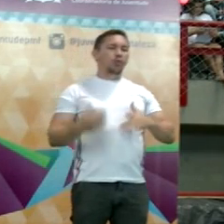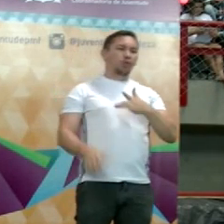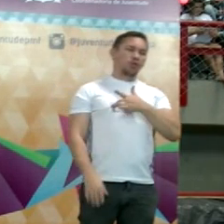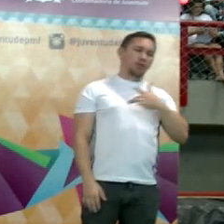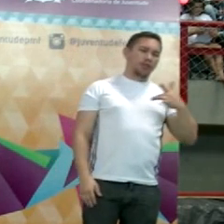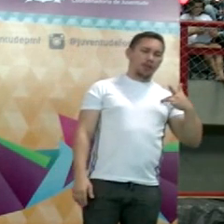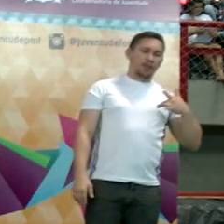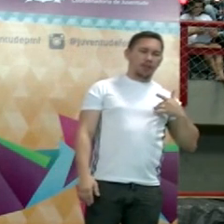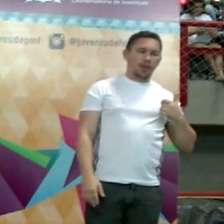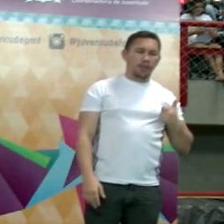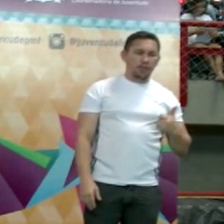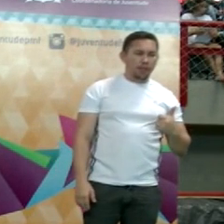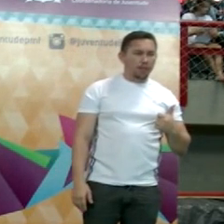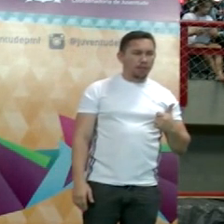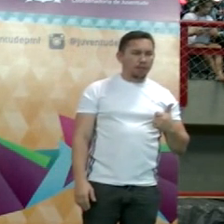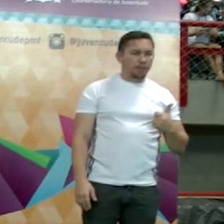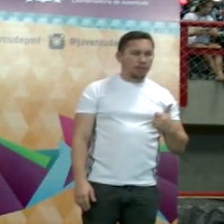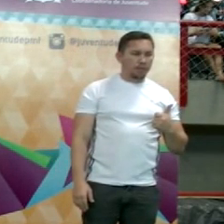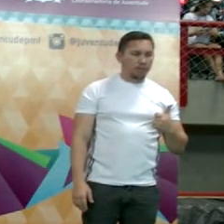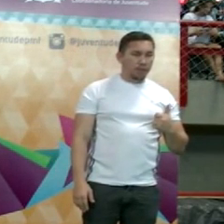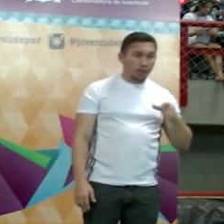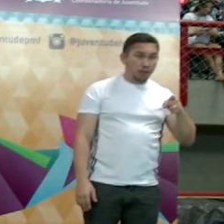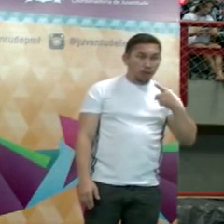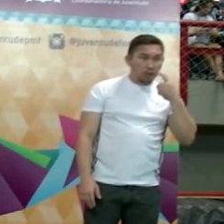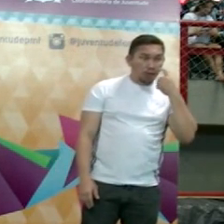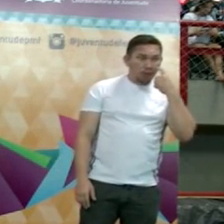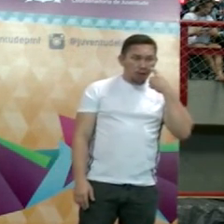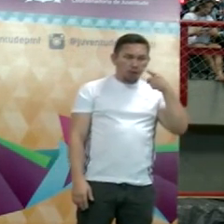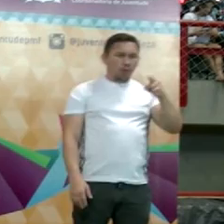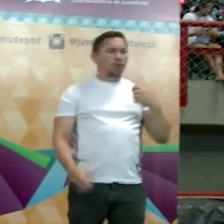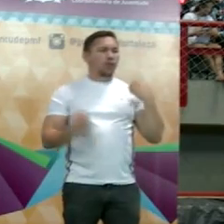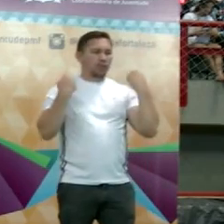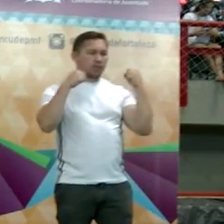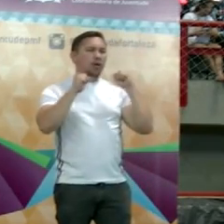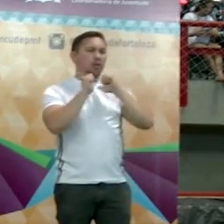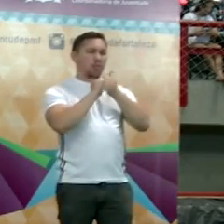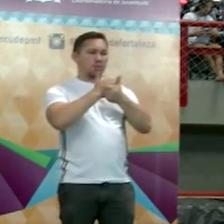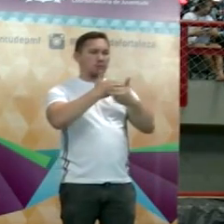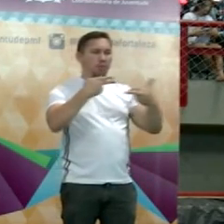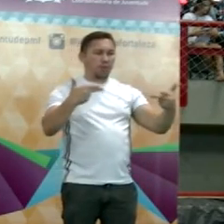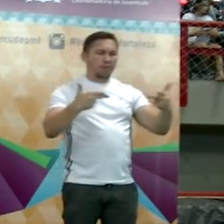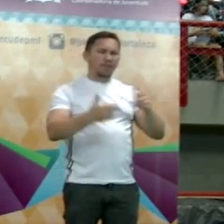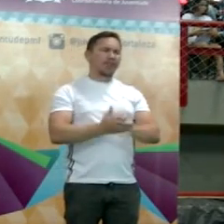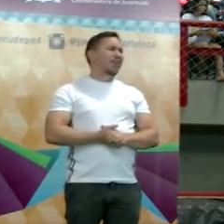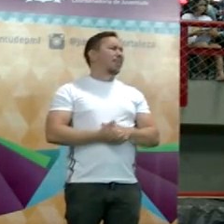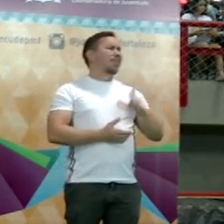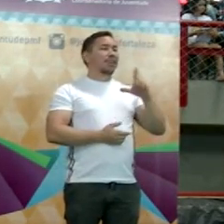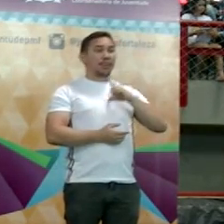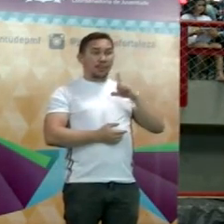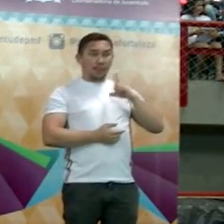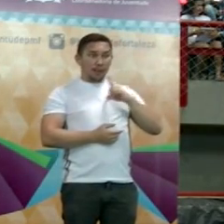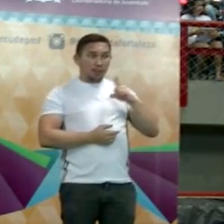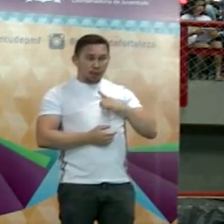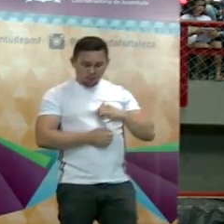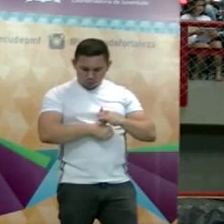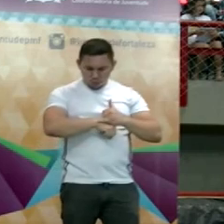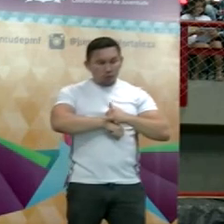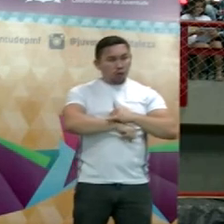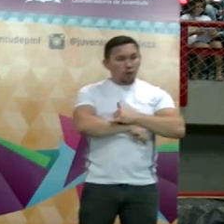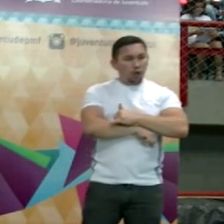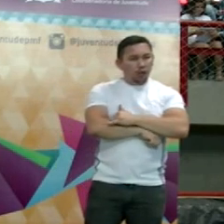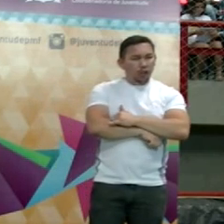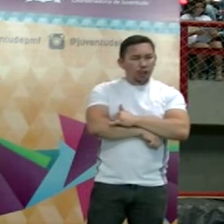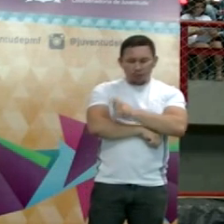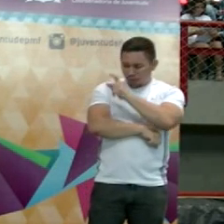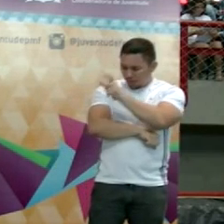saudável, tá certo? Então, quando você pratica esporte, Gente, existem pessoas que são mais cheinhas, mais